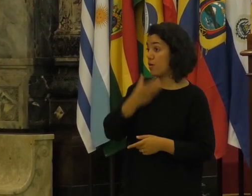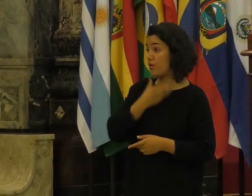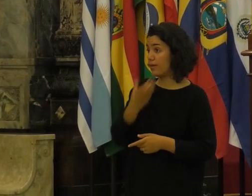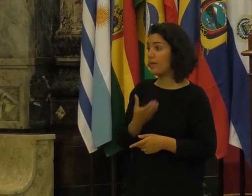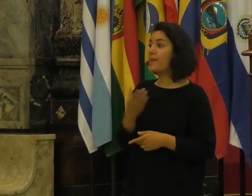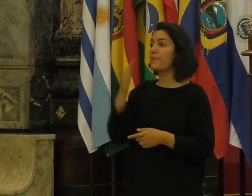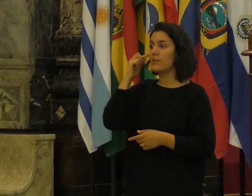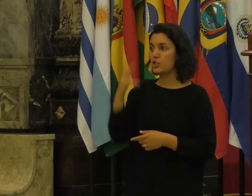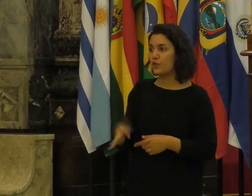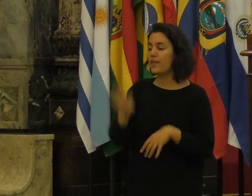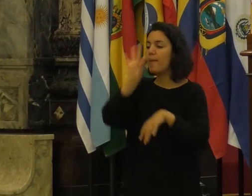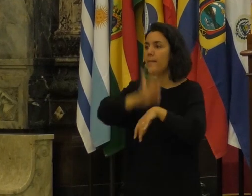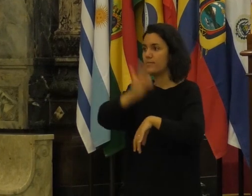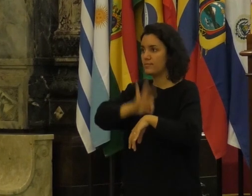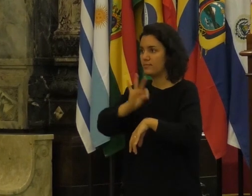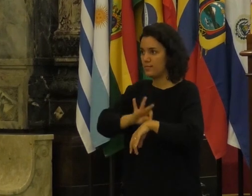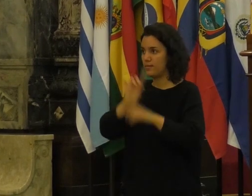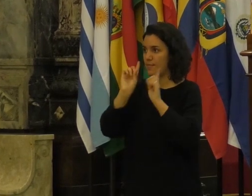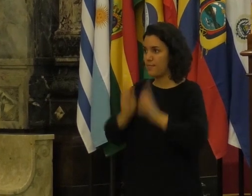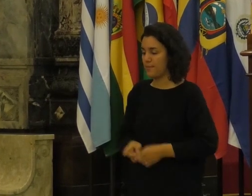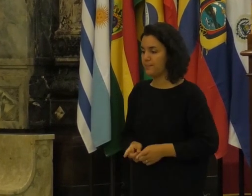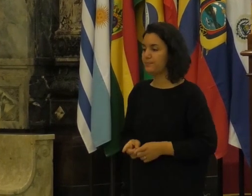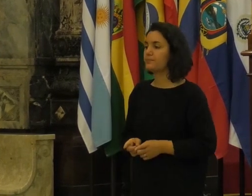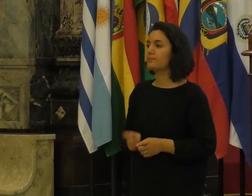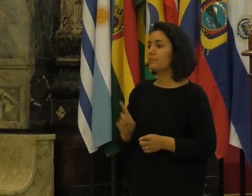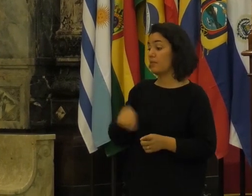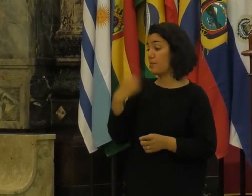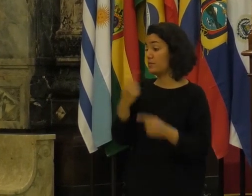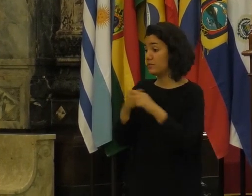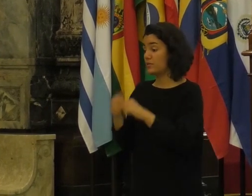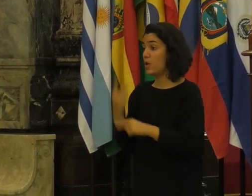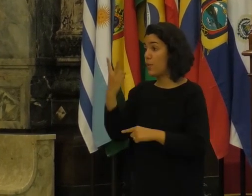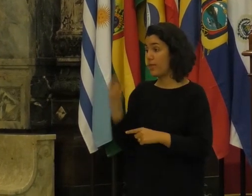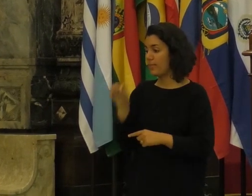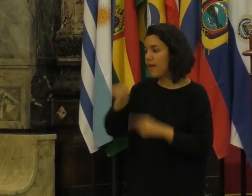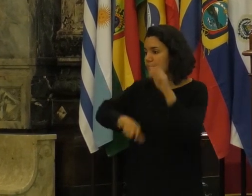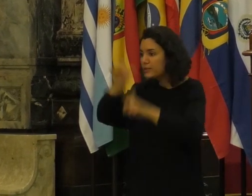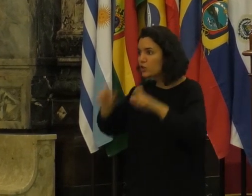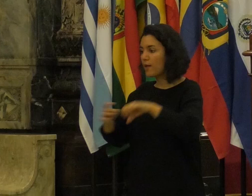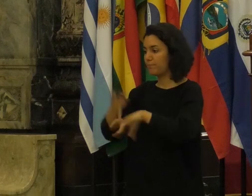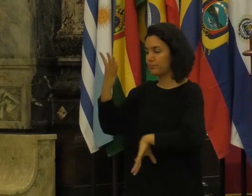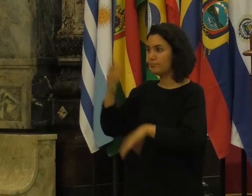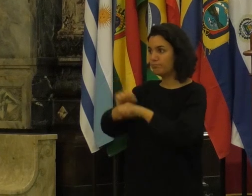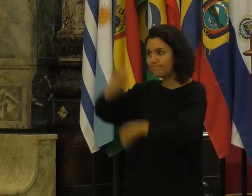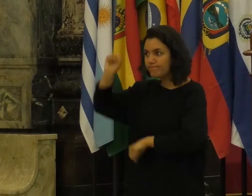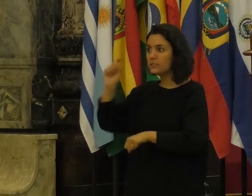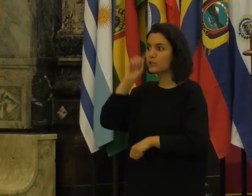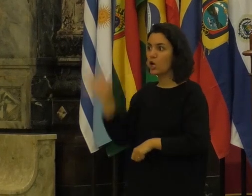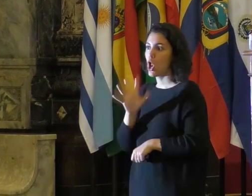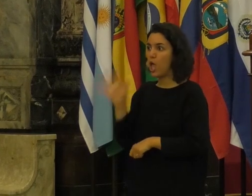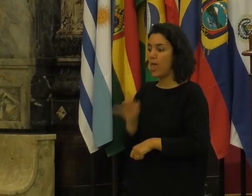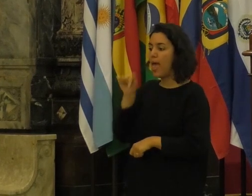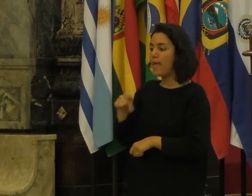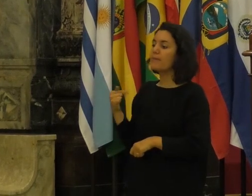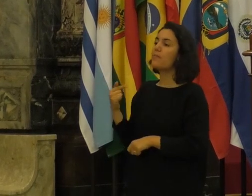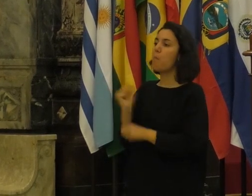la medicina. Pasarían todavía algunos años del siglo XX para que algunos psicólogos formados fuera de la región vinieran a la región.